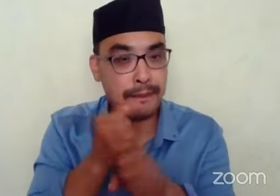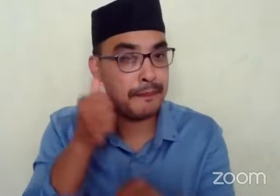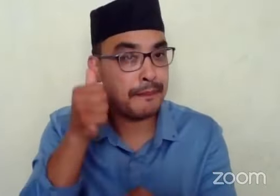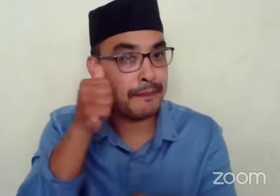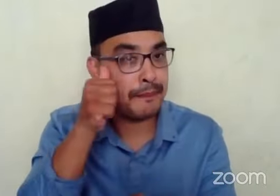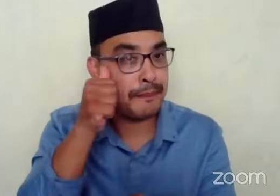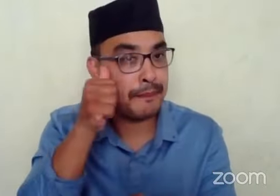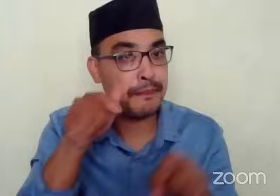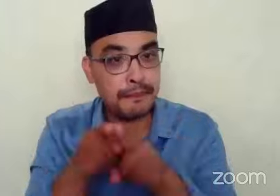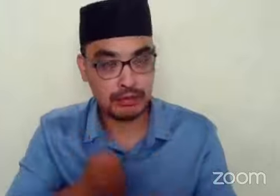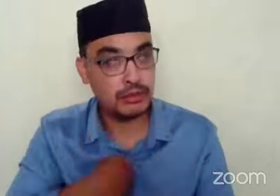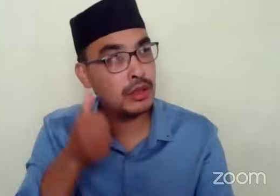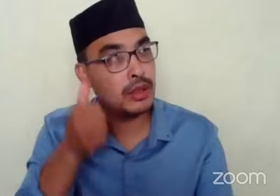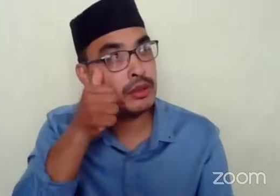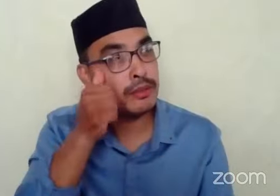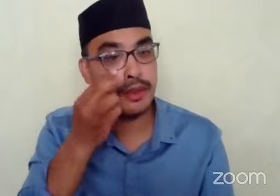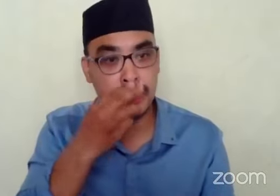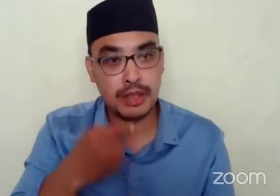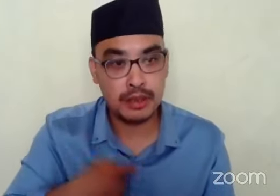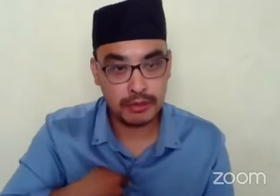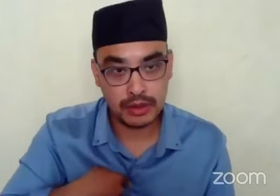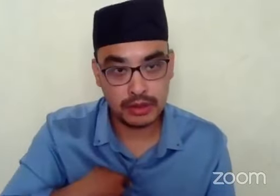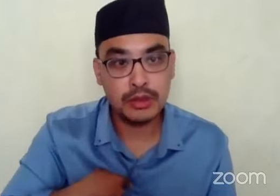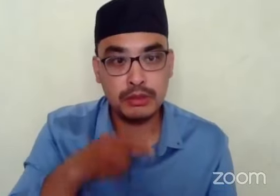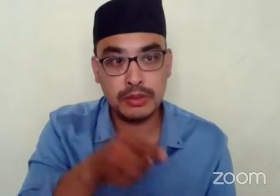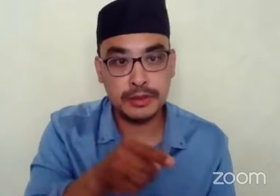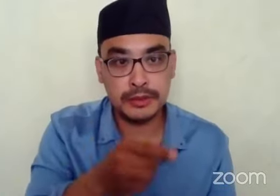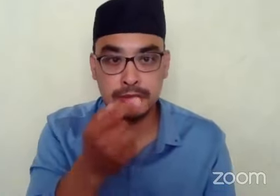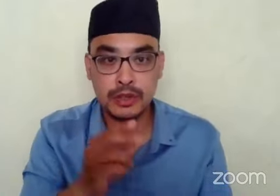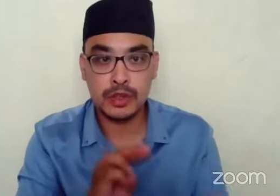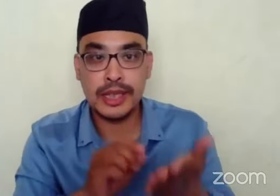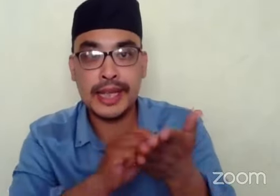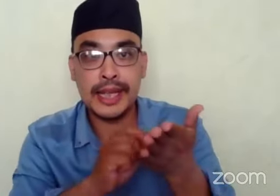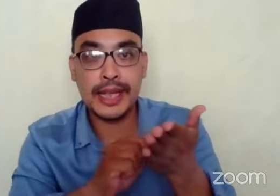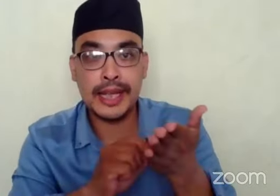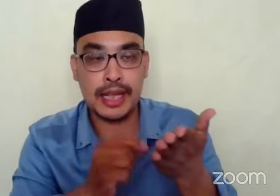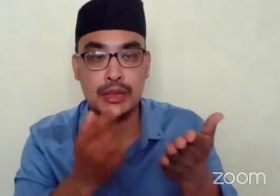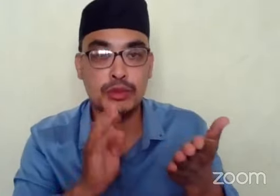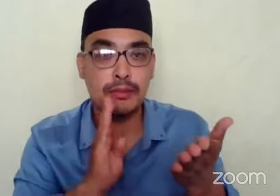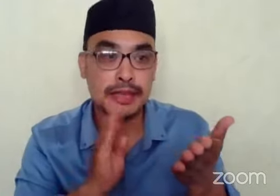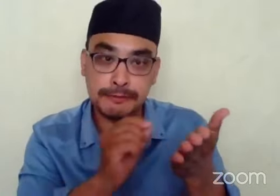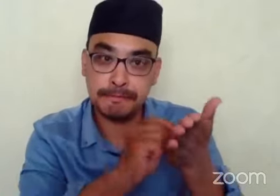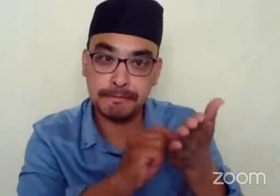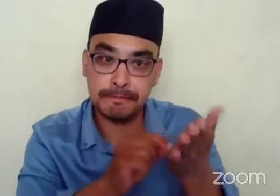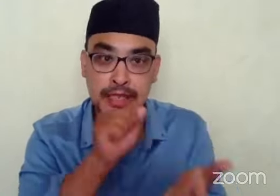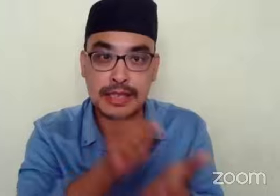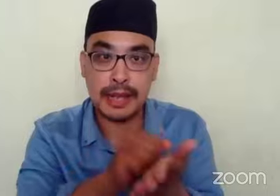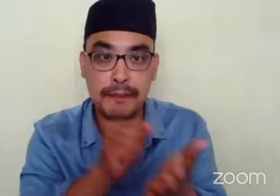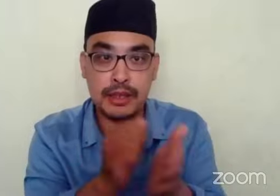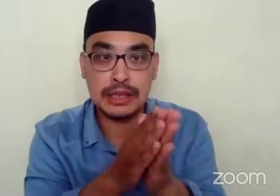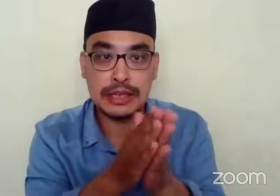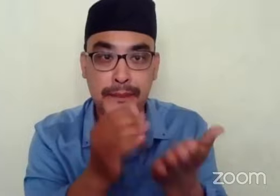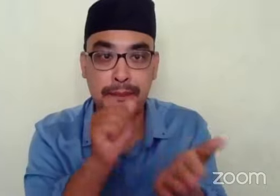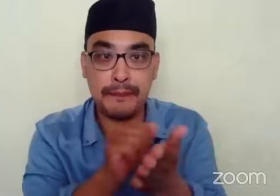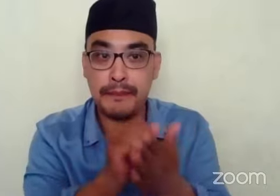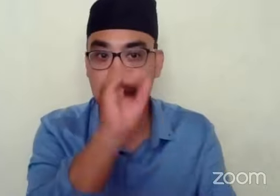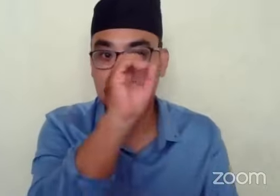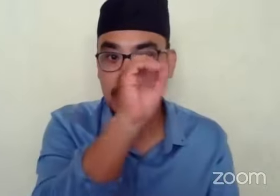गर्दाको अनुभव, मैले जब आर्टिकल लेखेर मेरो आर्टिकल पब्लिस भइसकेपछि त्यसपछि मलाई एक दुईवटा यस्ता म्यासेजहरू आयो